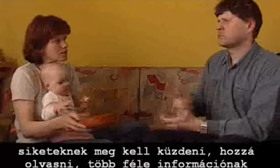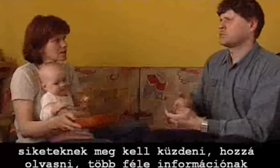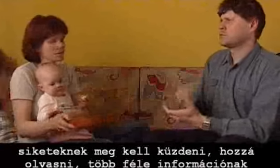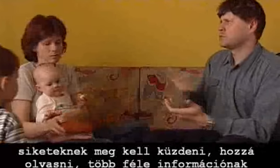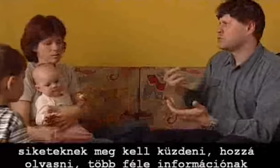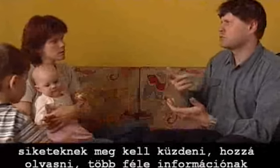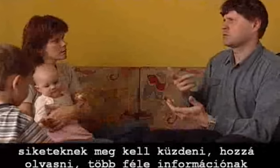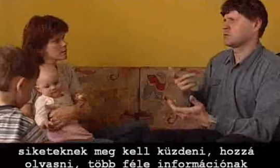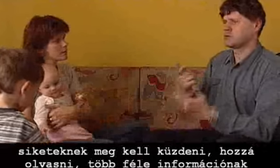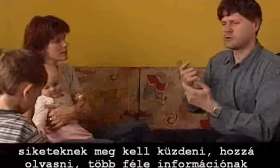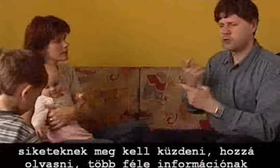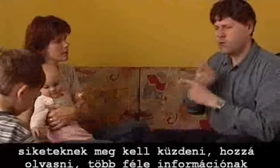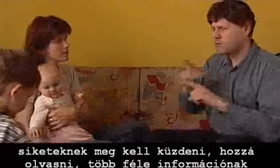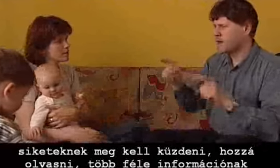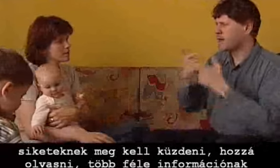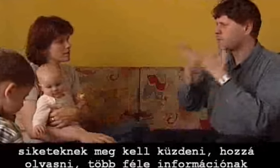hozzáolvasni,